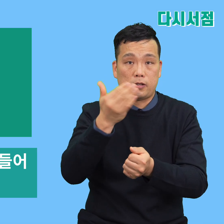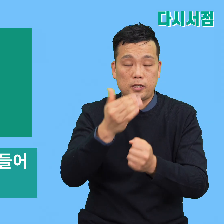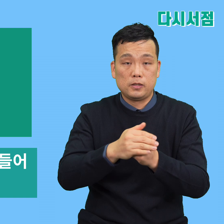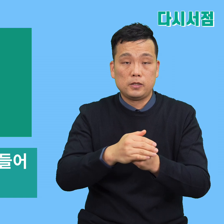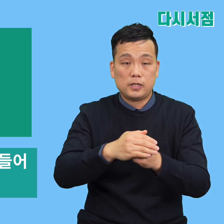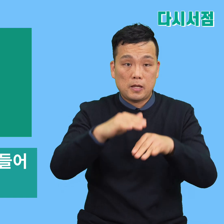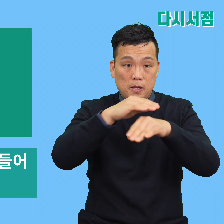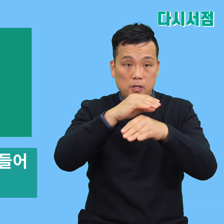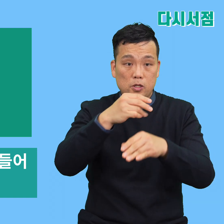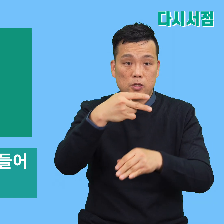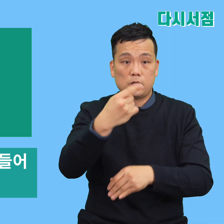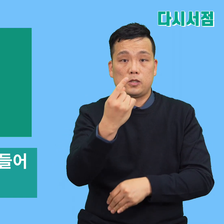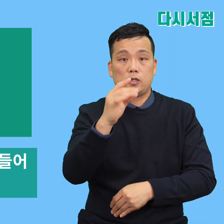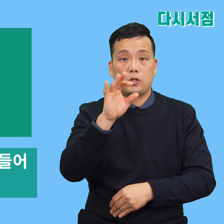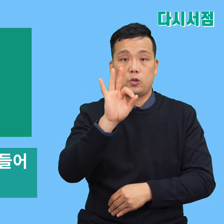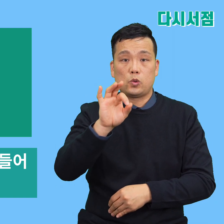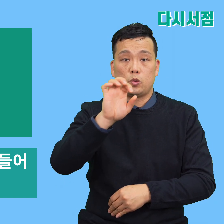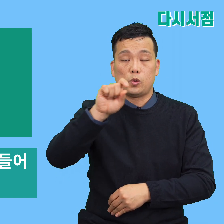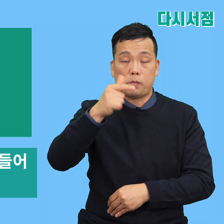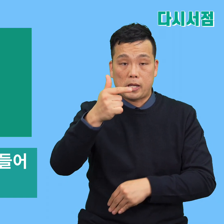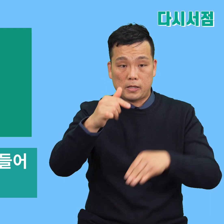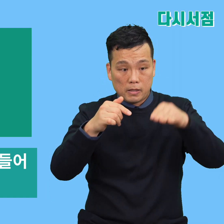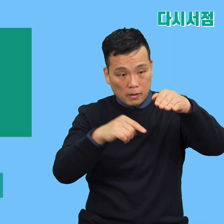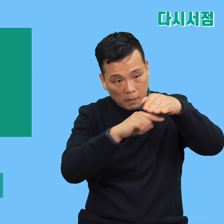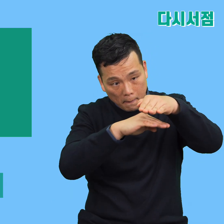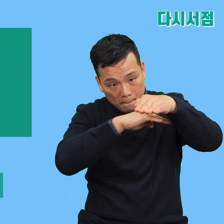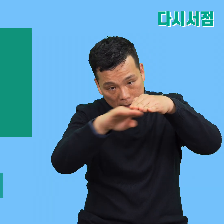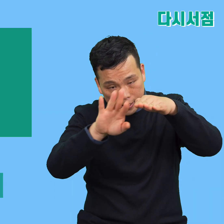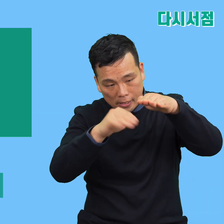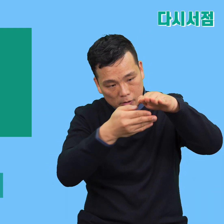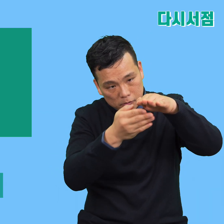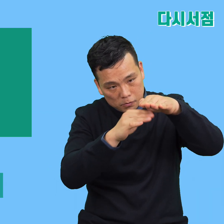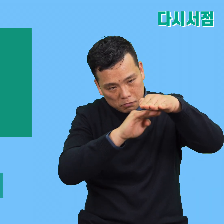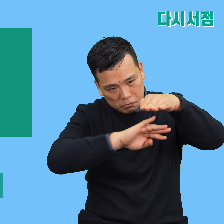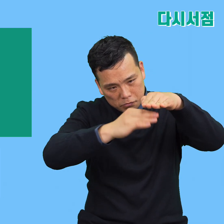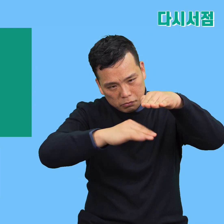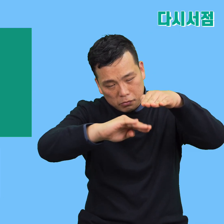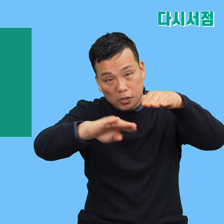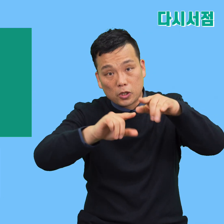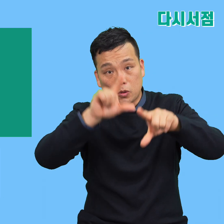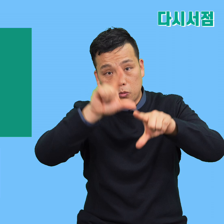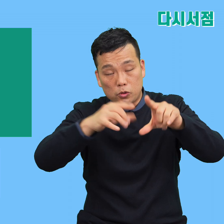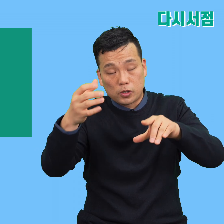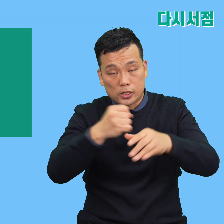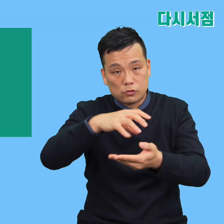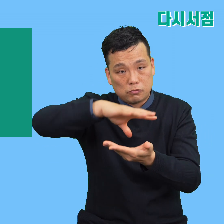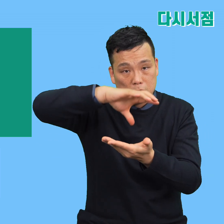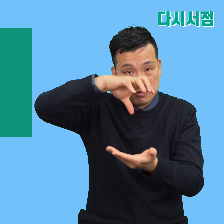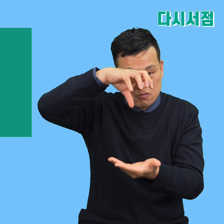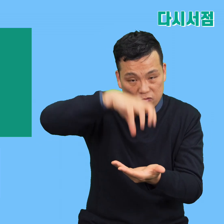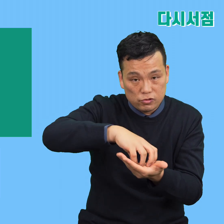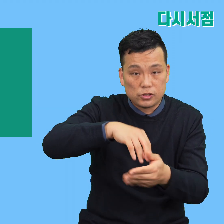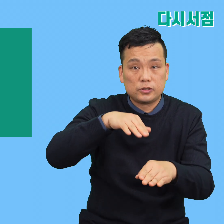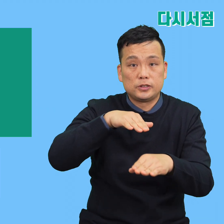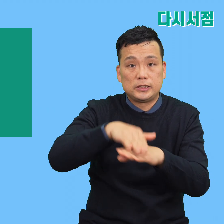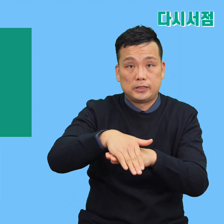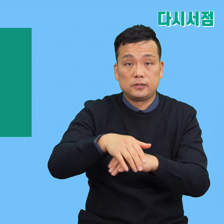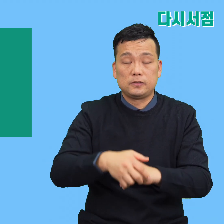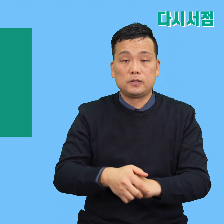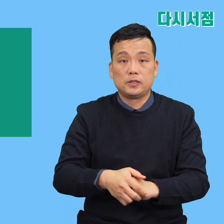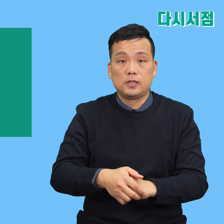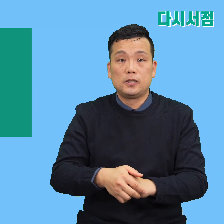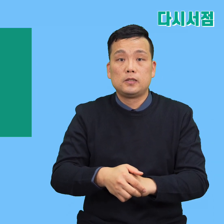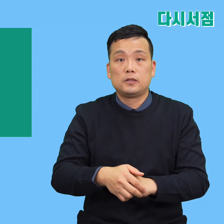모양의 동판을 만들어 압력을 가한 뒤 종이에 입체감을 주는 가공 방식을 형압이라고